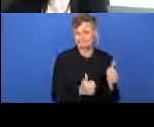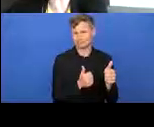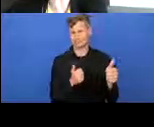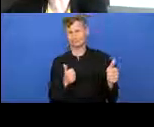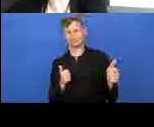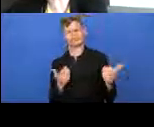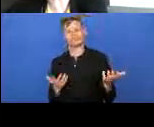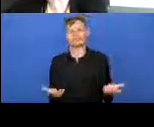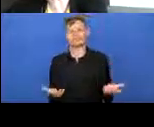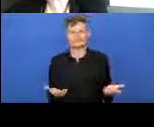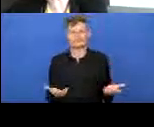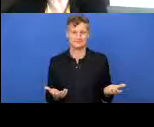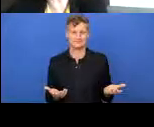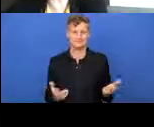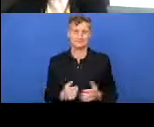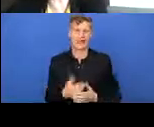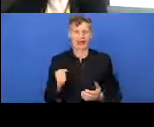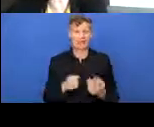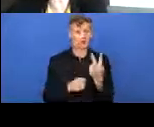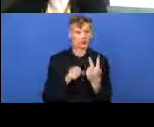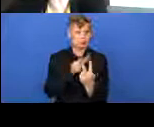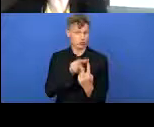retard. Il y a deux facteurs